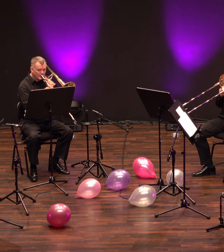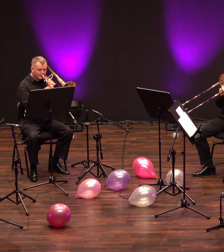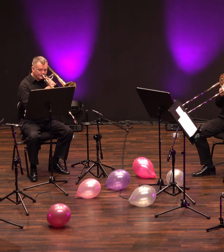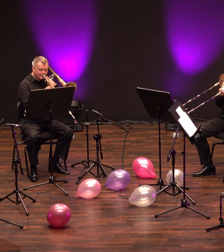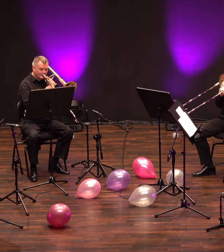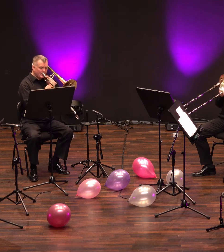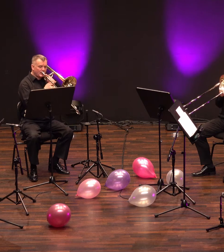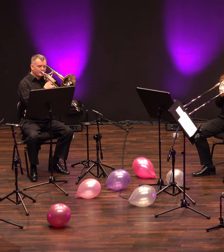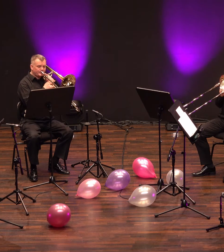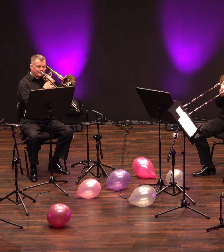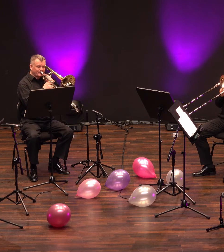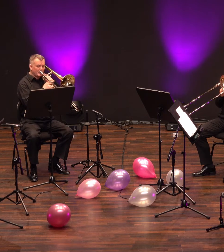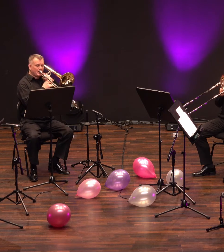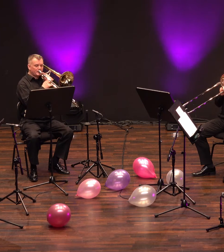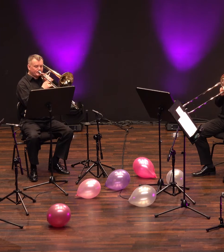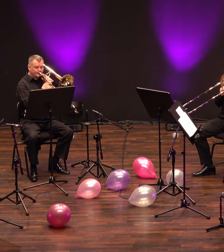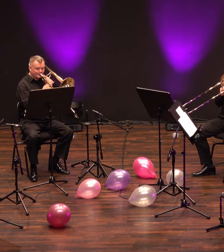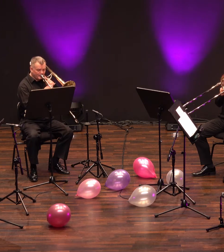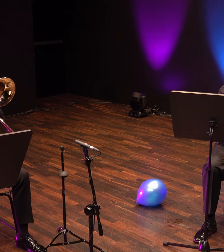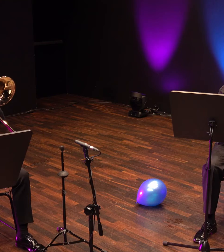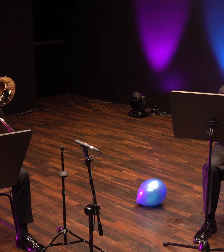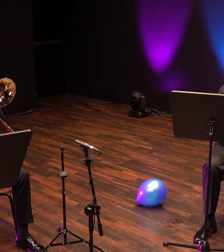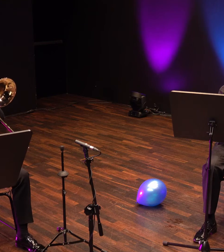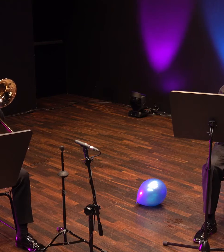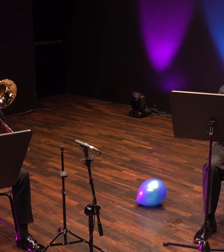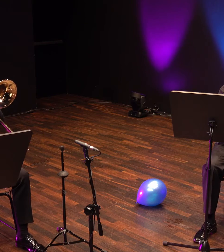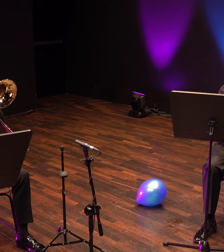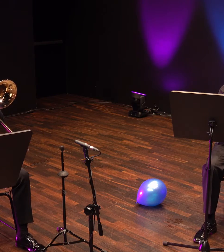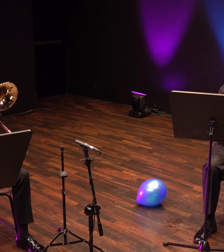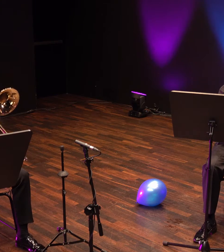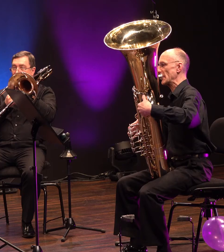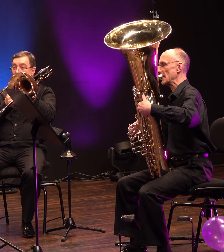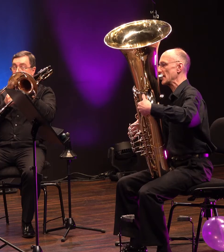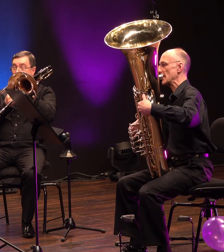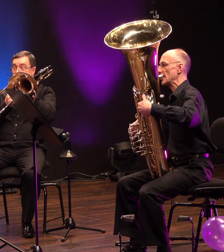Dmuchamy, dmuchamy, dmuchamy, dmuchamy, wdech i wydech.